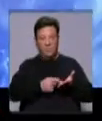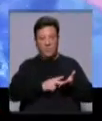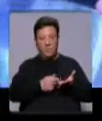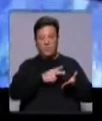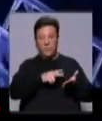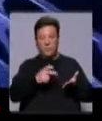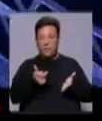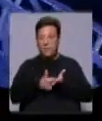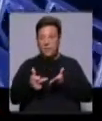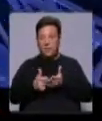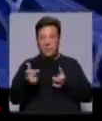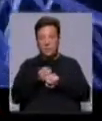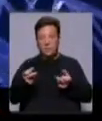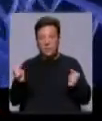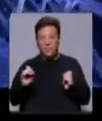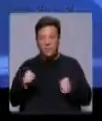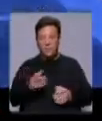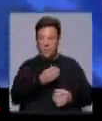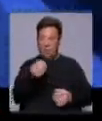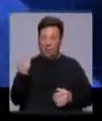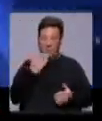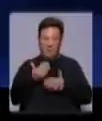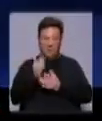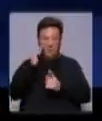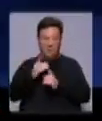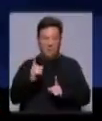legendagem. Para muitos cidadãos, resultam assim.